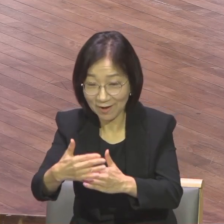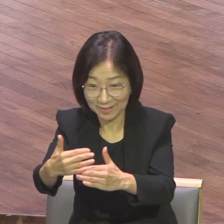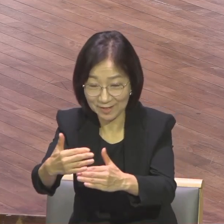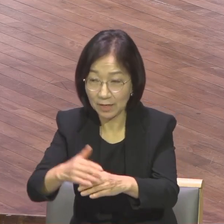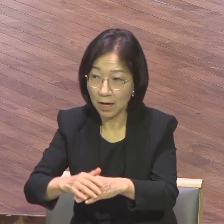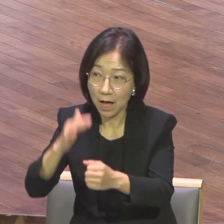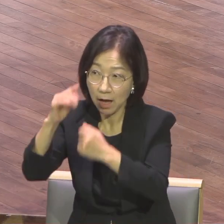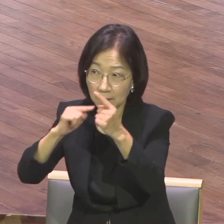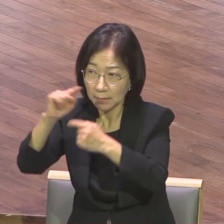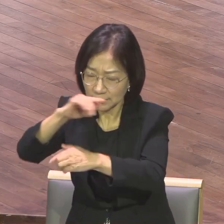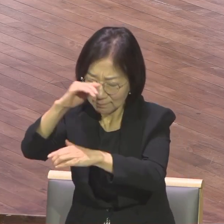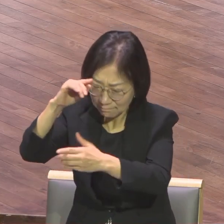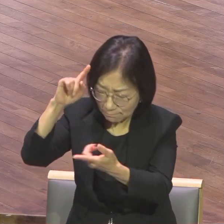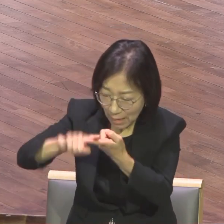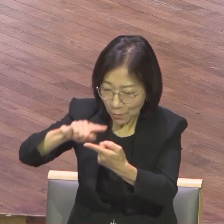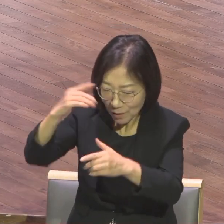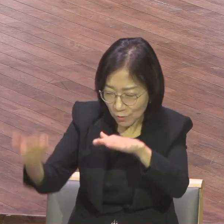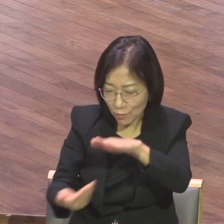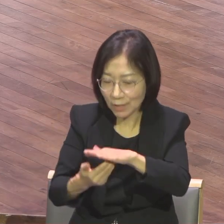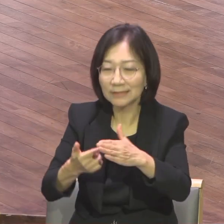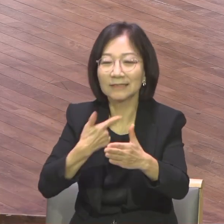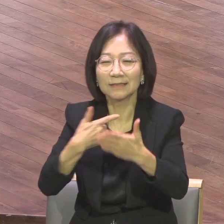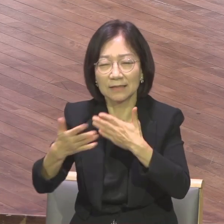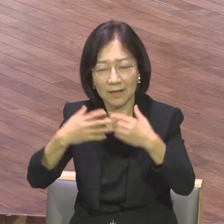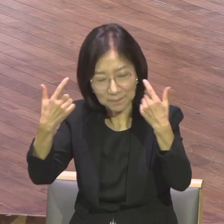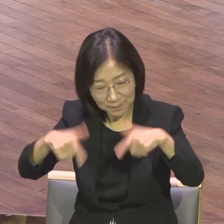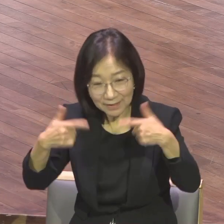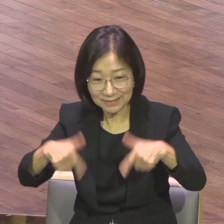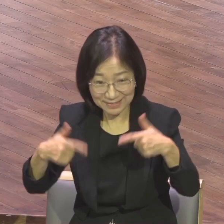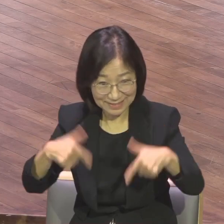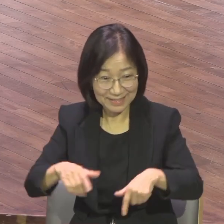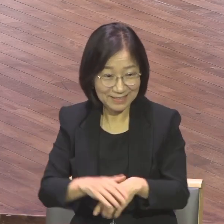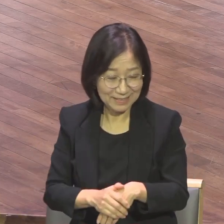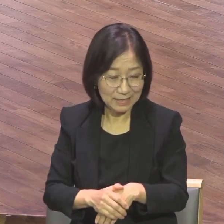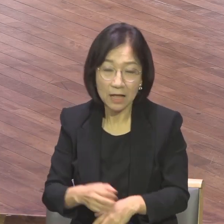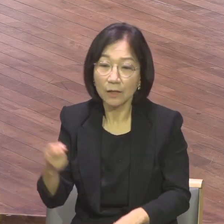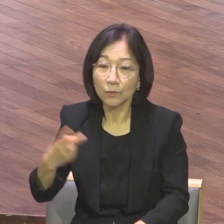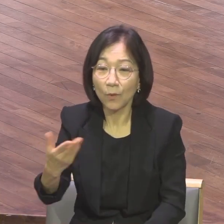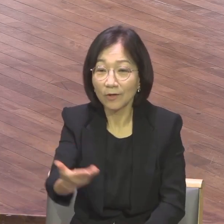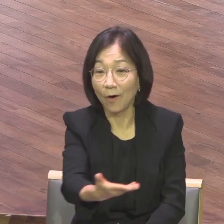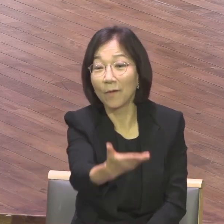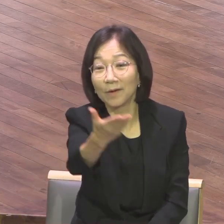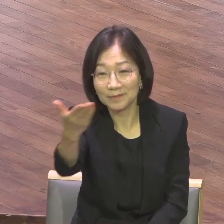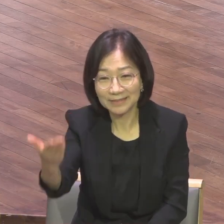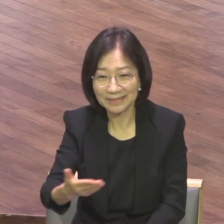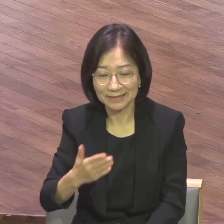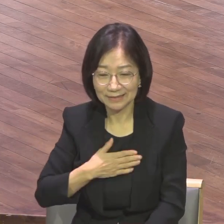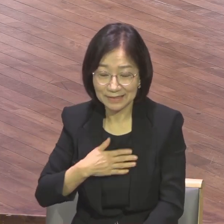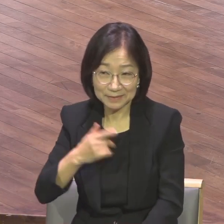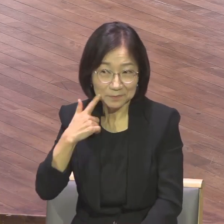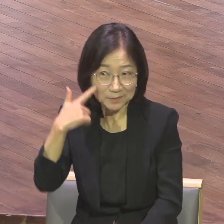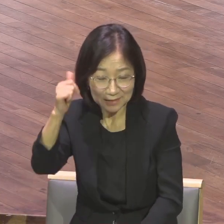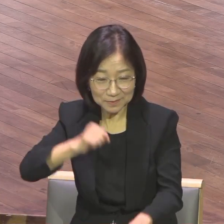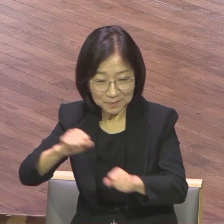삶을 사는 그 여정이죠. 무엇보다도 영계 우리 성도님들이 제가 가는 목회 여정에